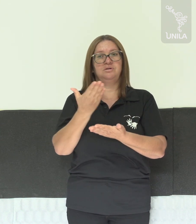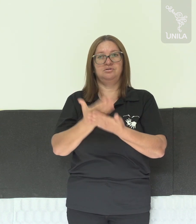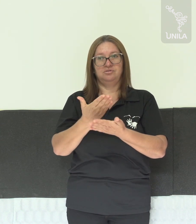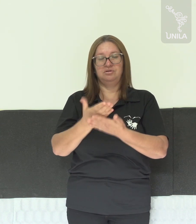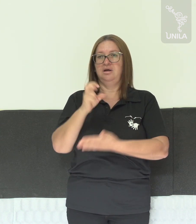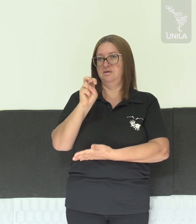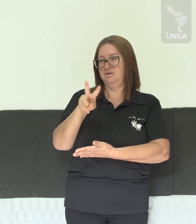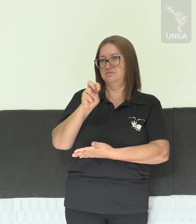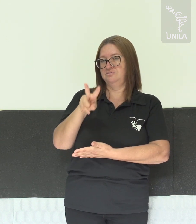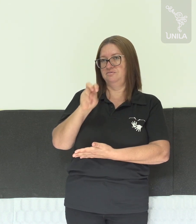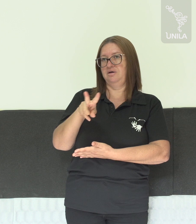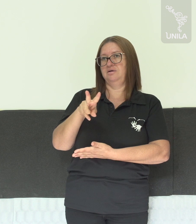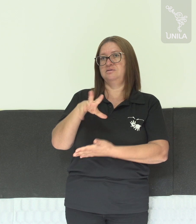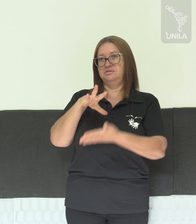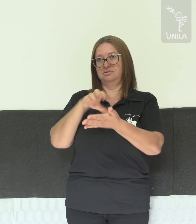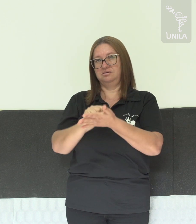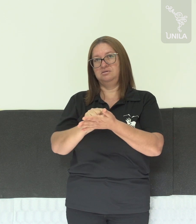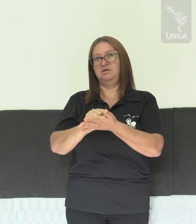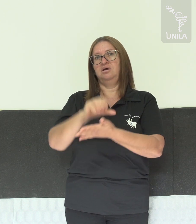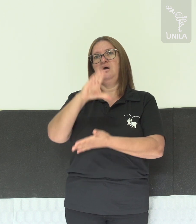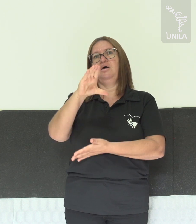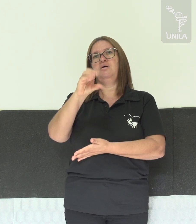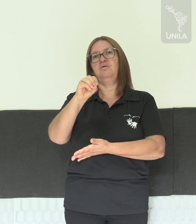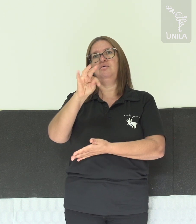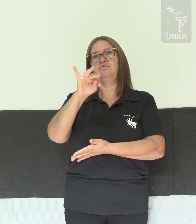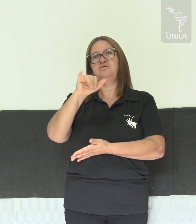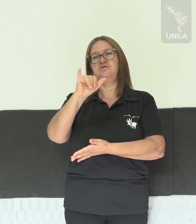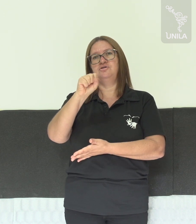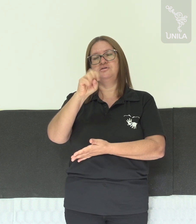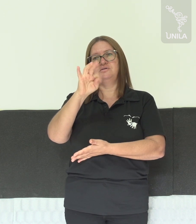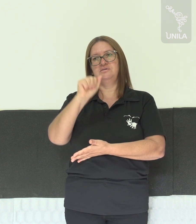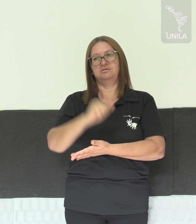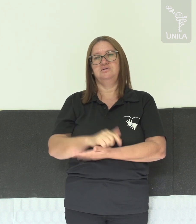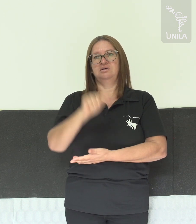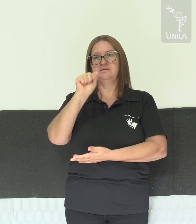nas vagas reservadas aos cotistas.